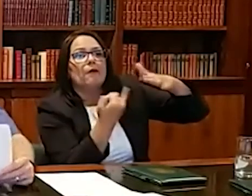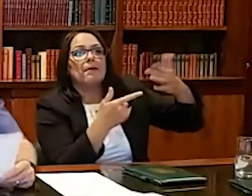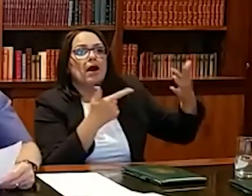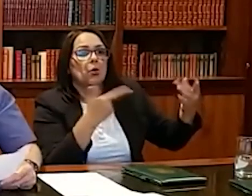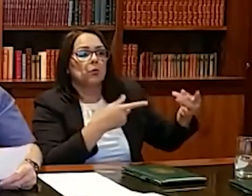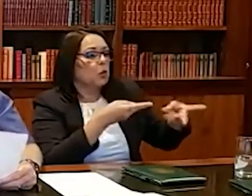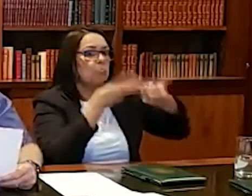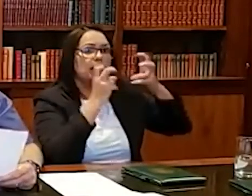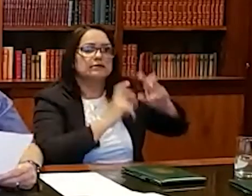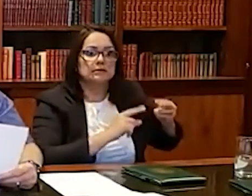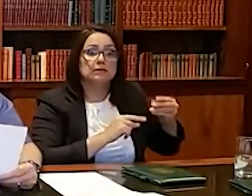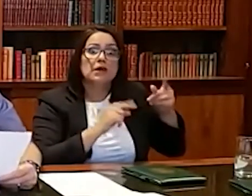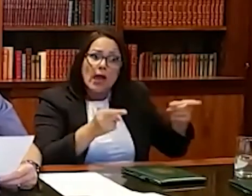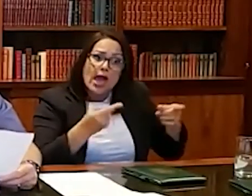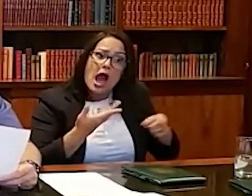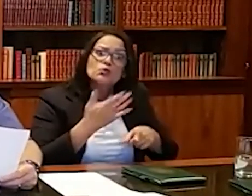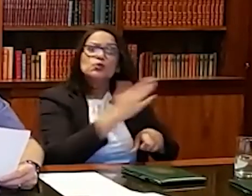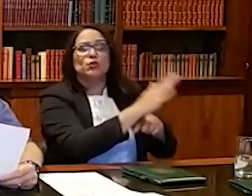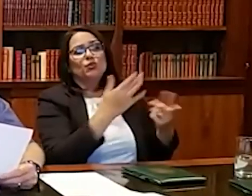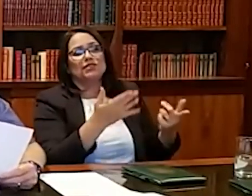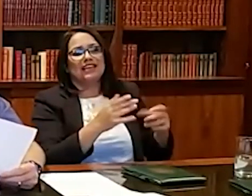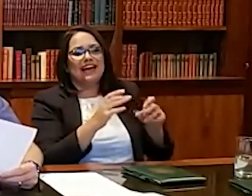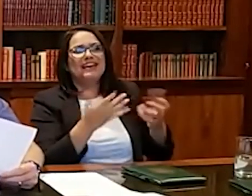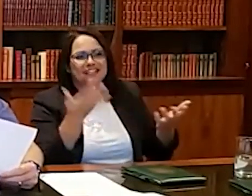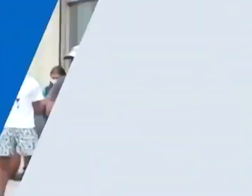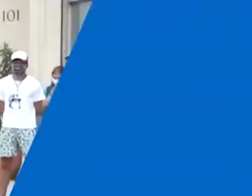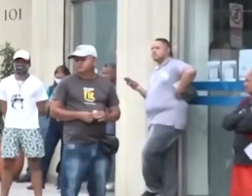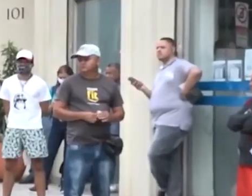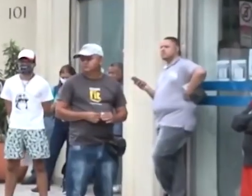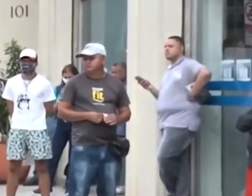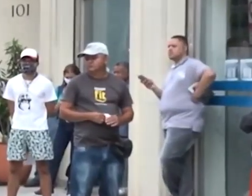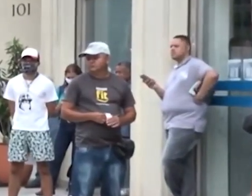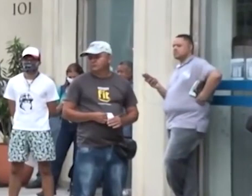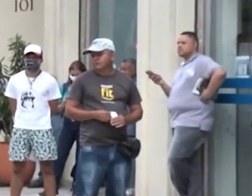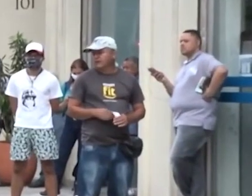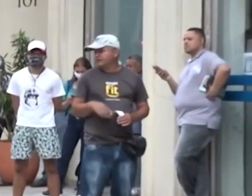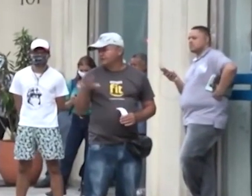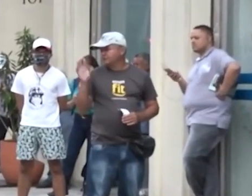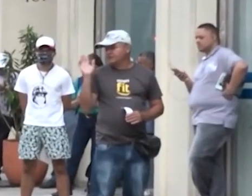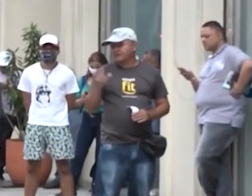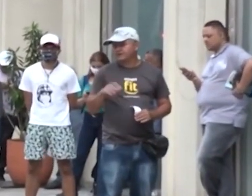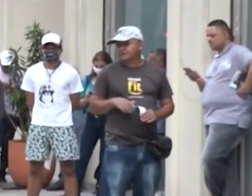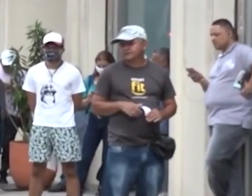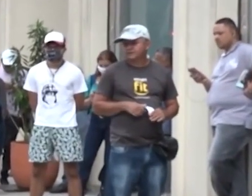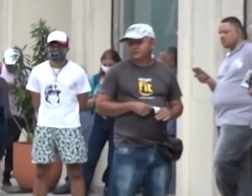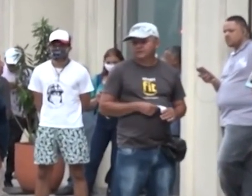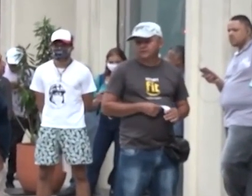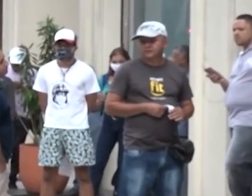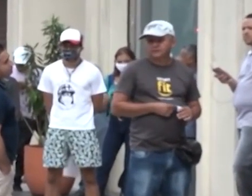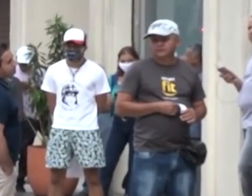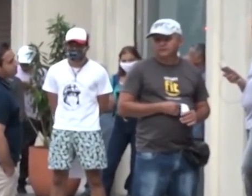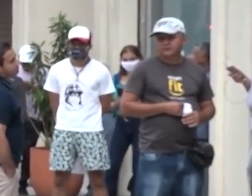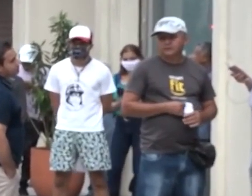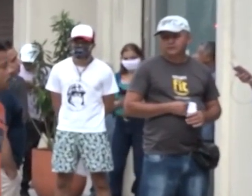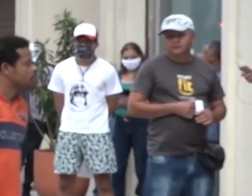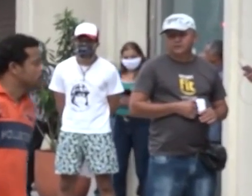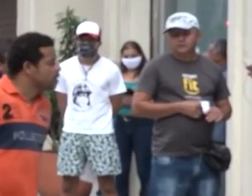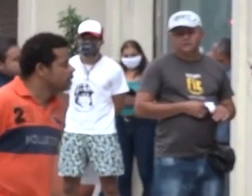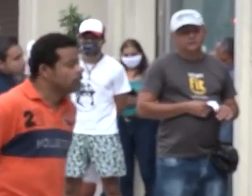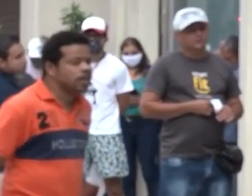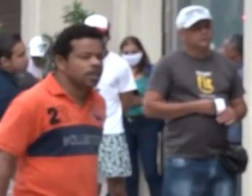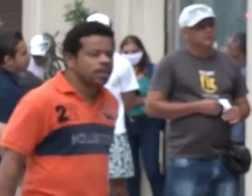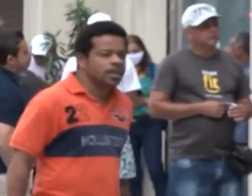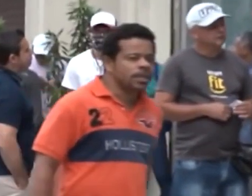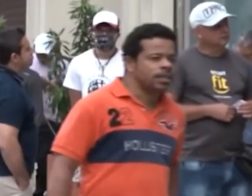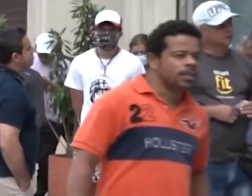que é muito é um quebra galho ajuda tá eu com o governo pode fazer após um problema no sistema beneficiários do